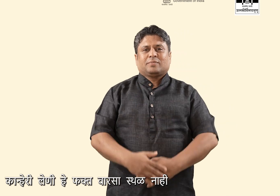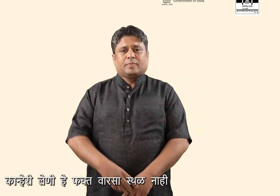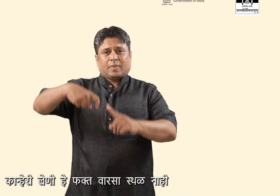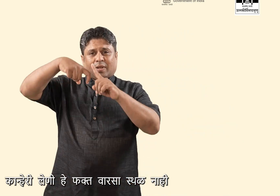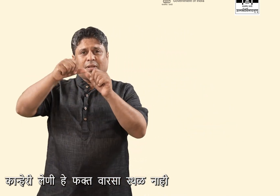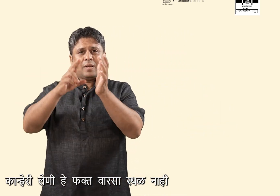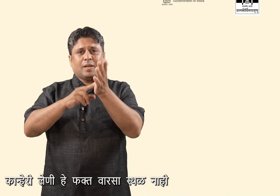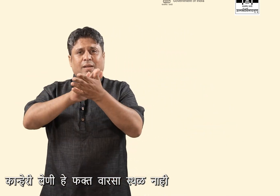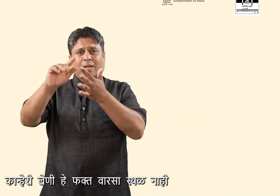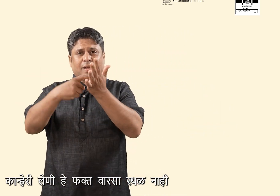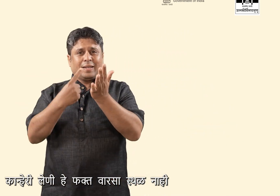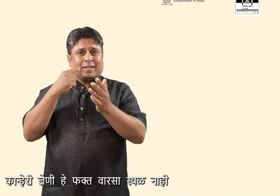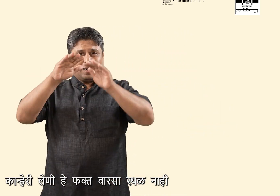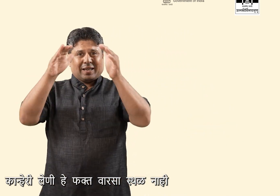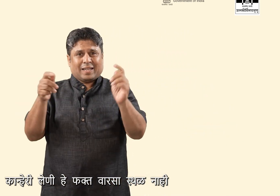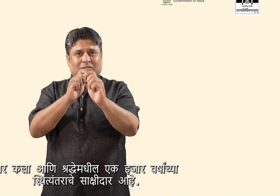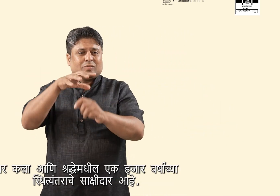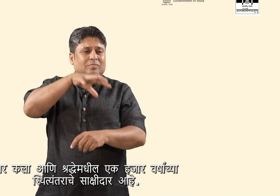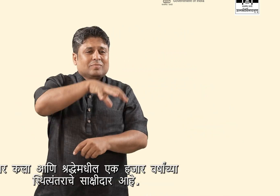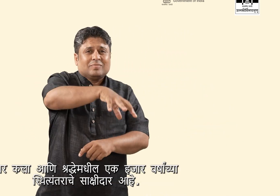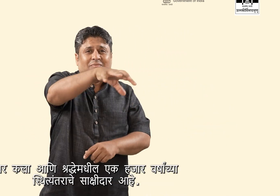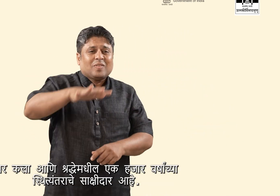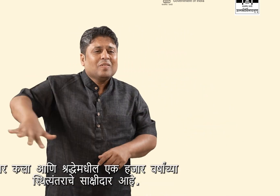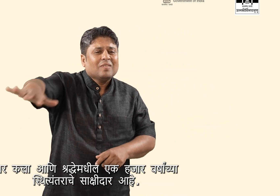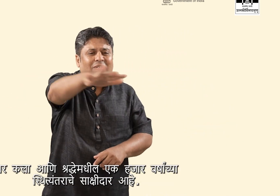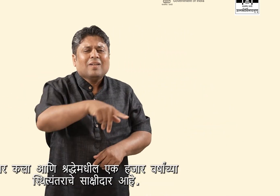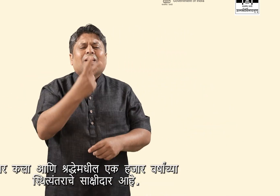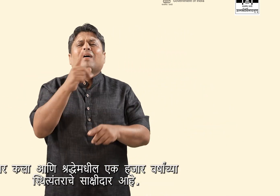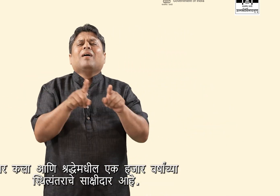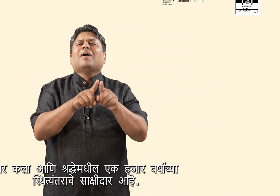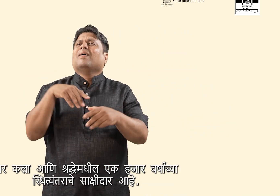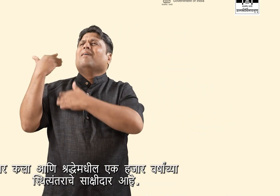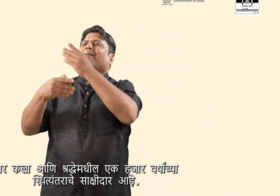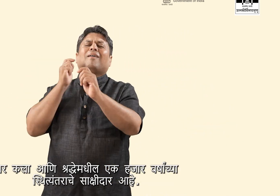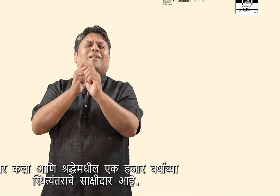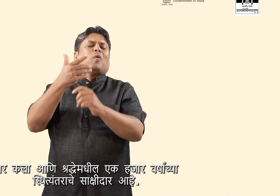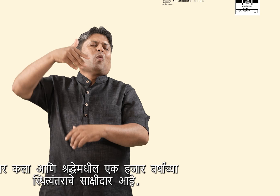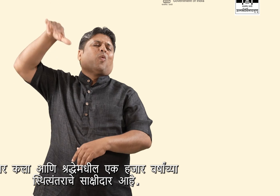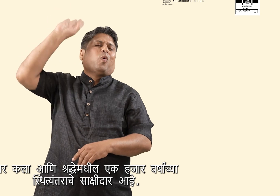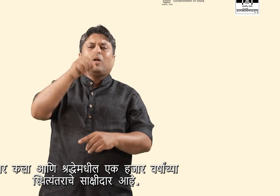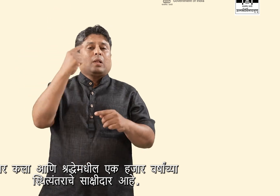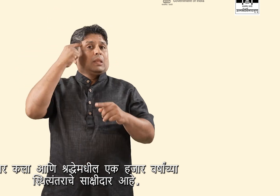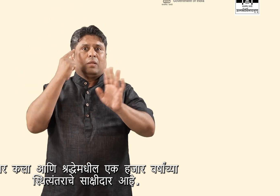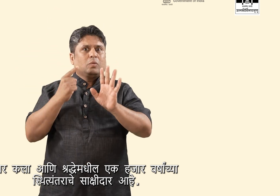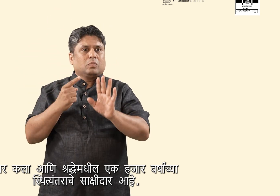कान्हेरी लेणी हे फक्त वारसा स्थळ नाही, तर कला आणि श्रद्धेमधील 1000 वर्षांच्या स्थित्यंतराचे